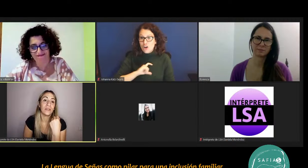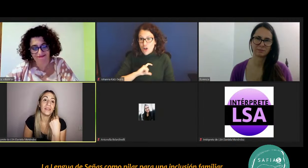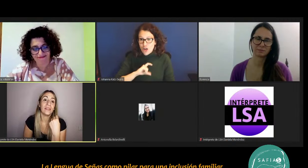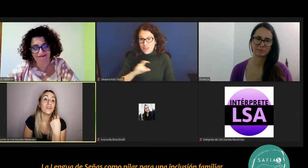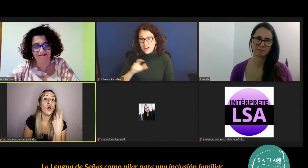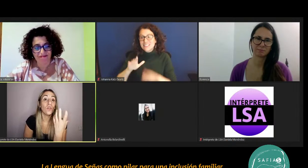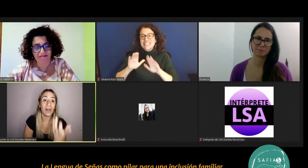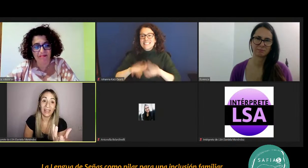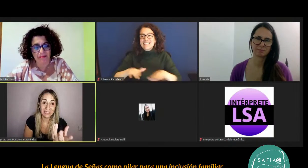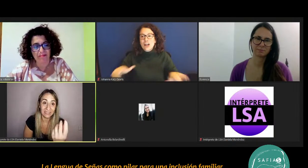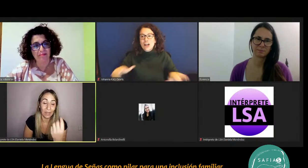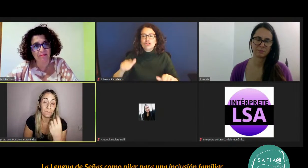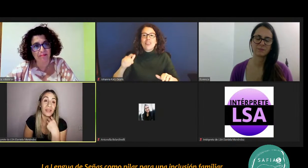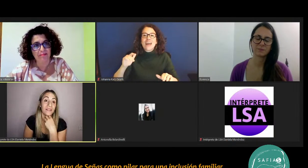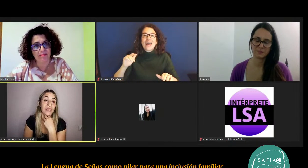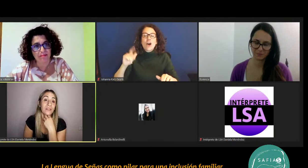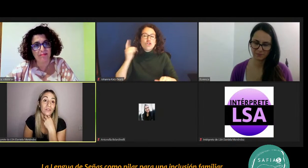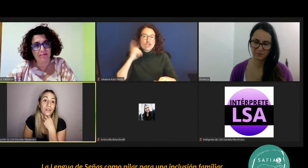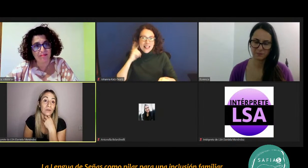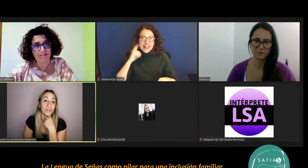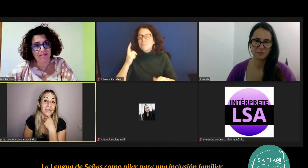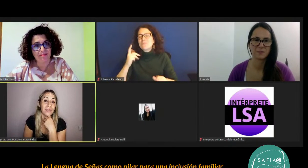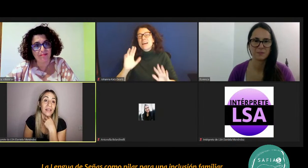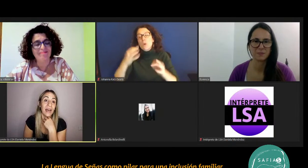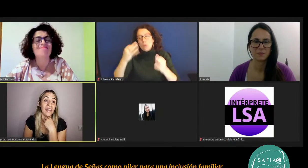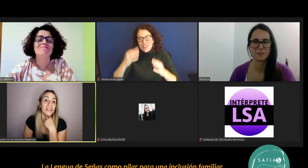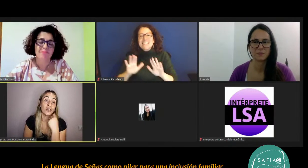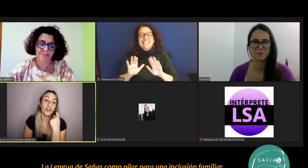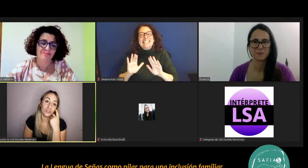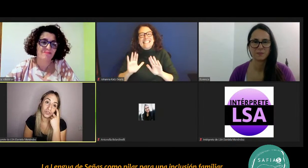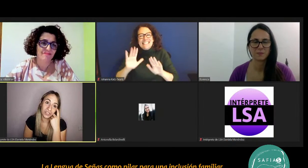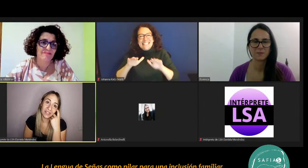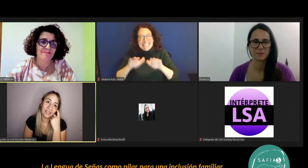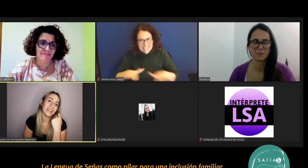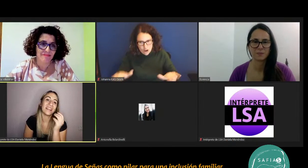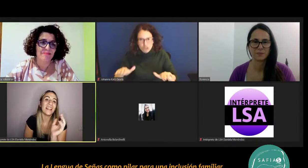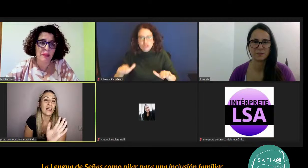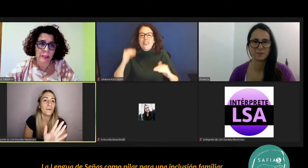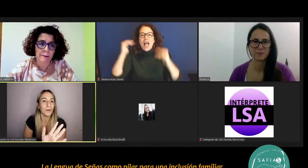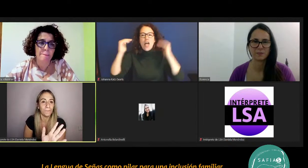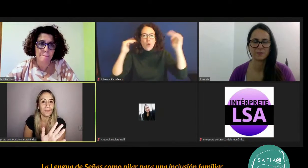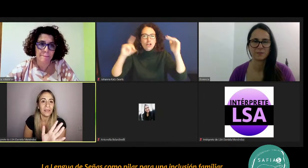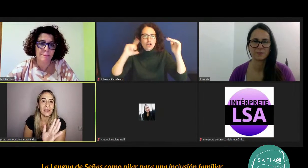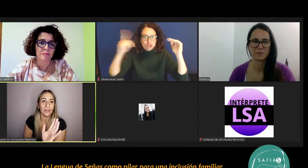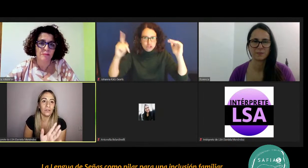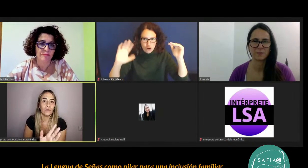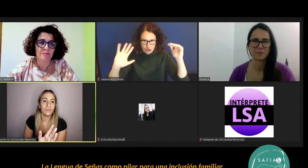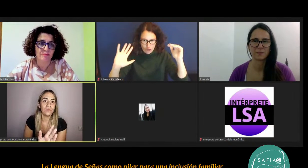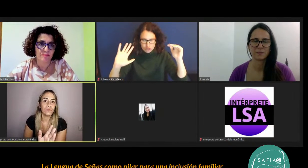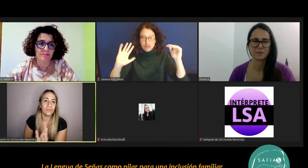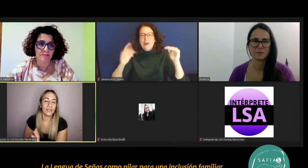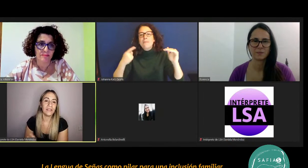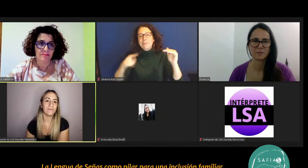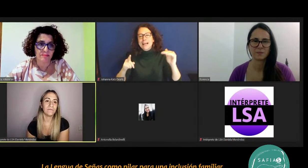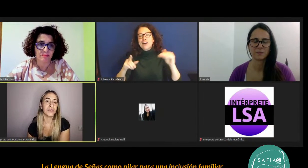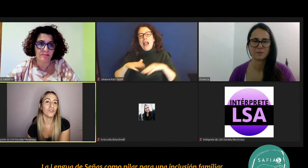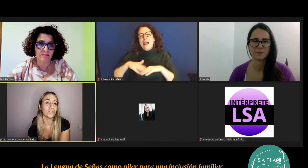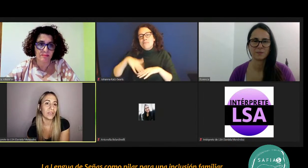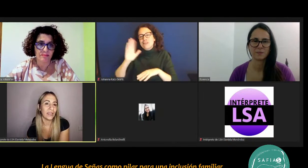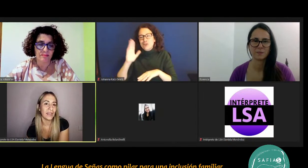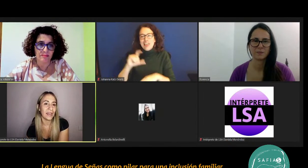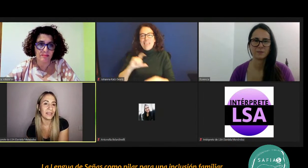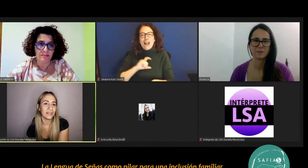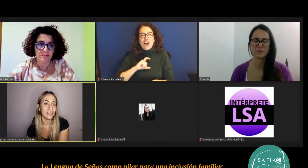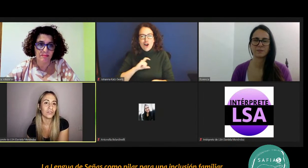hay codas también dentro de la comunidad, hay chicos oyentes, en realidad, bueno, con